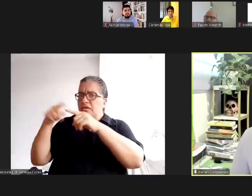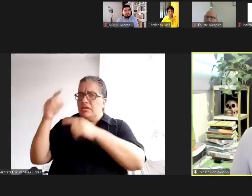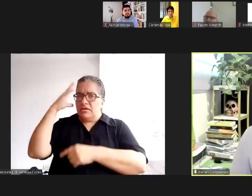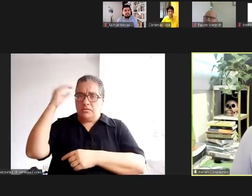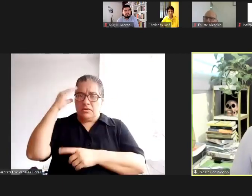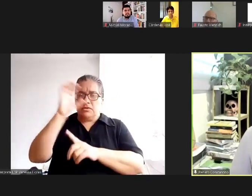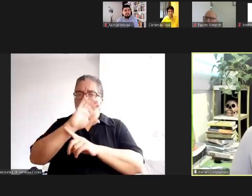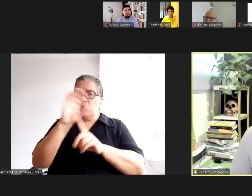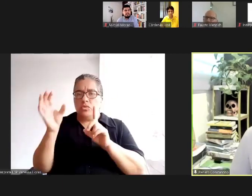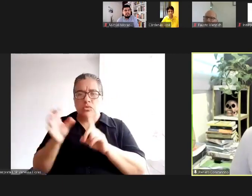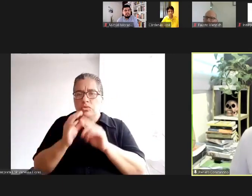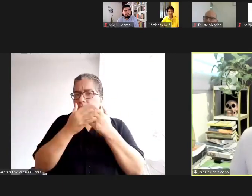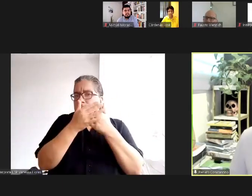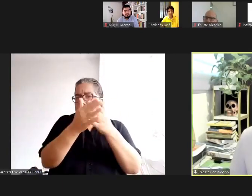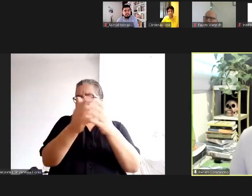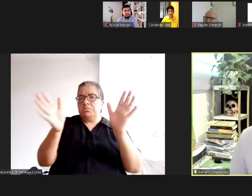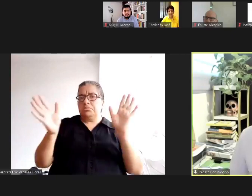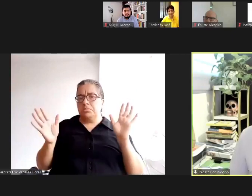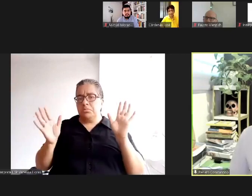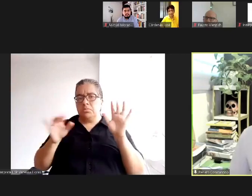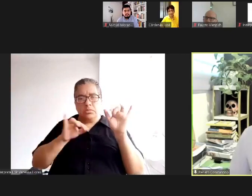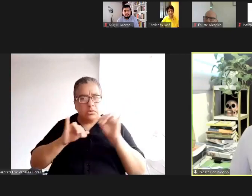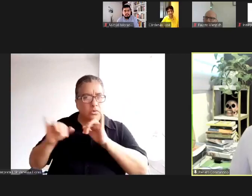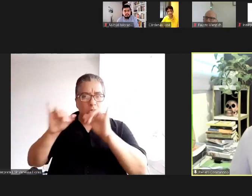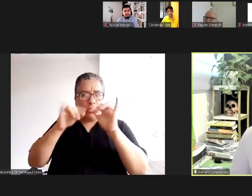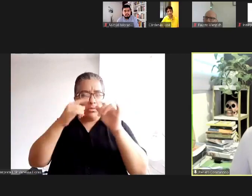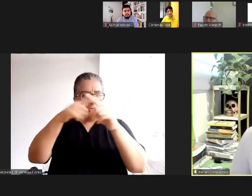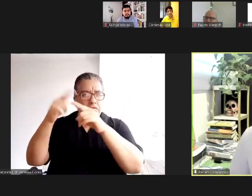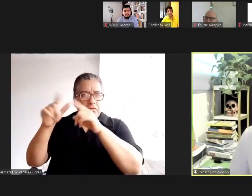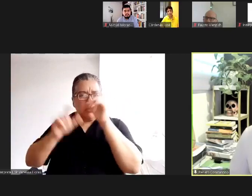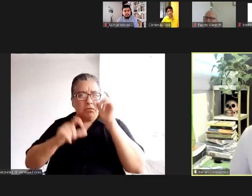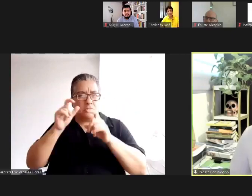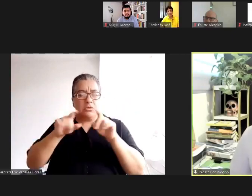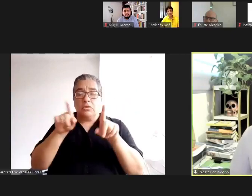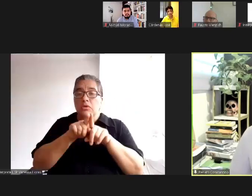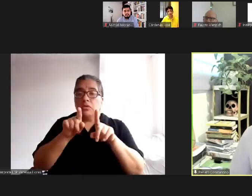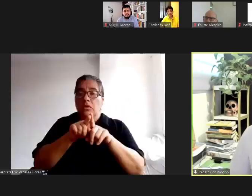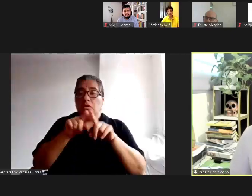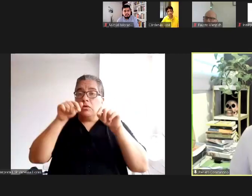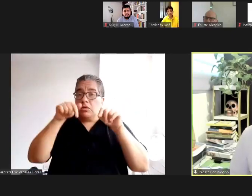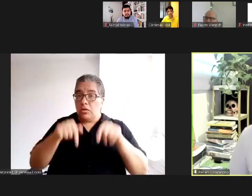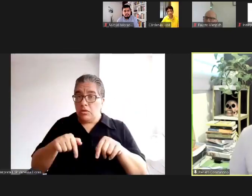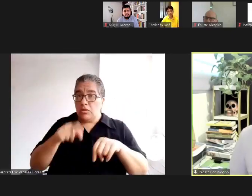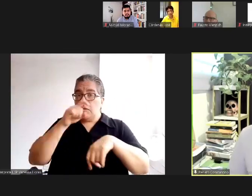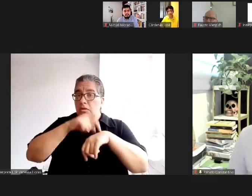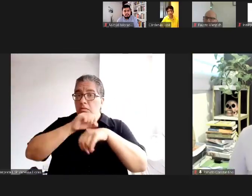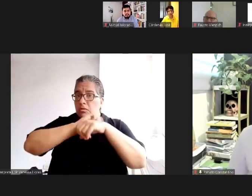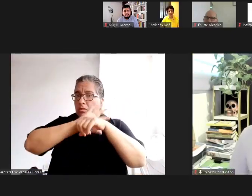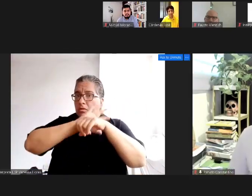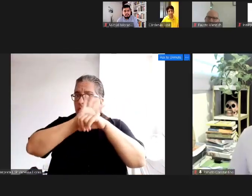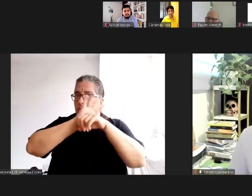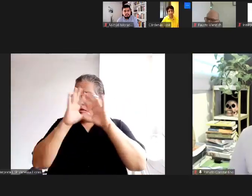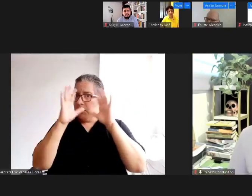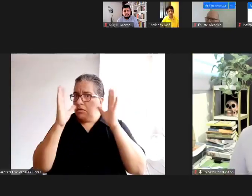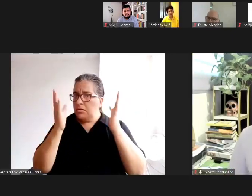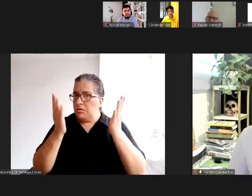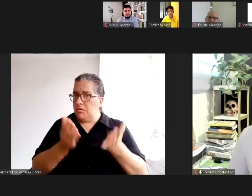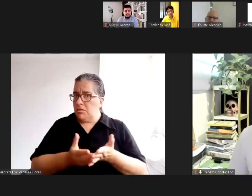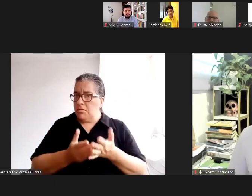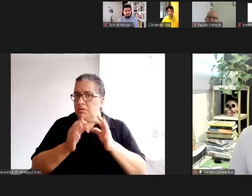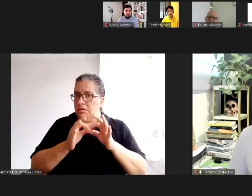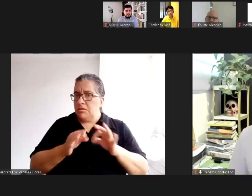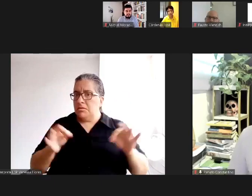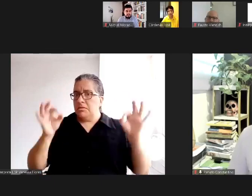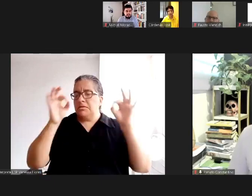disfrutamos y que, como hemos dicho, en este contexto de pandemia se vuelven tan importantes. Gracias, Renato.